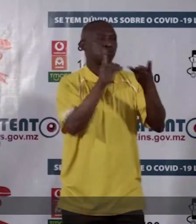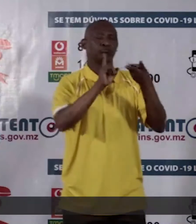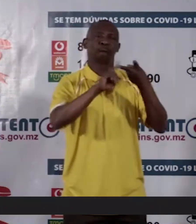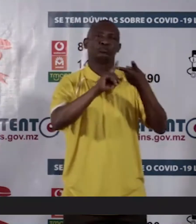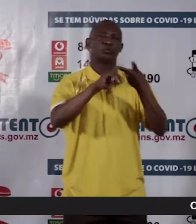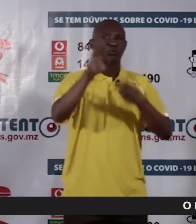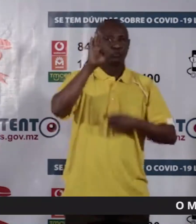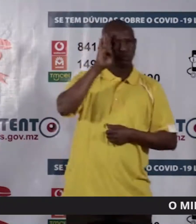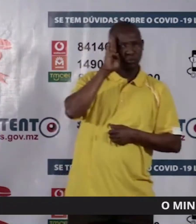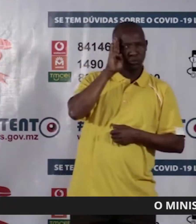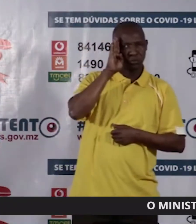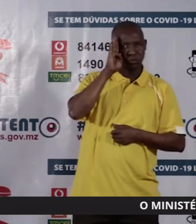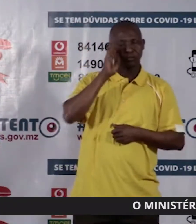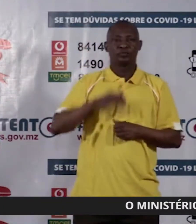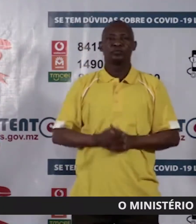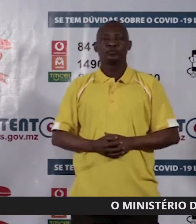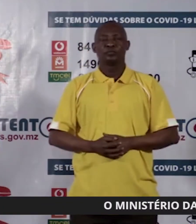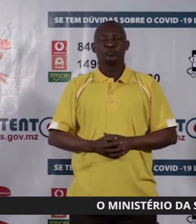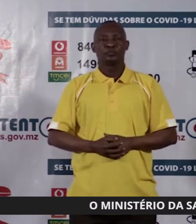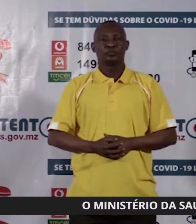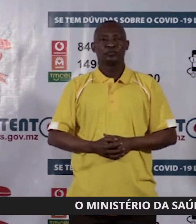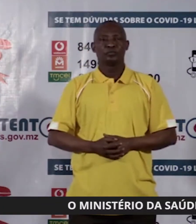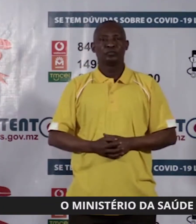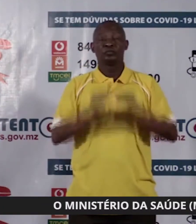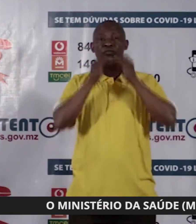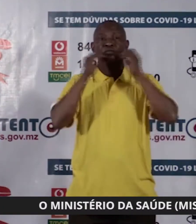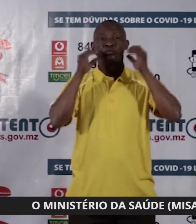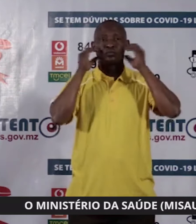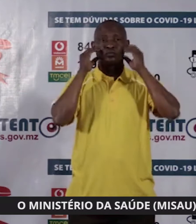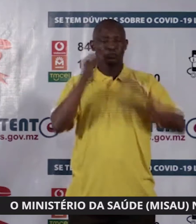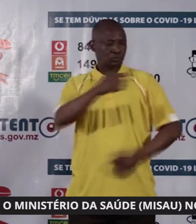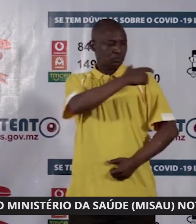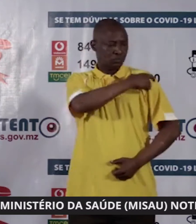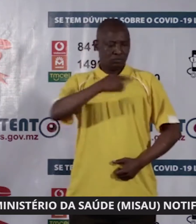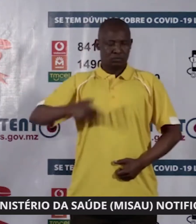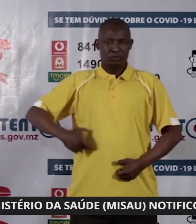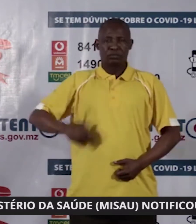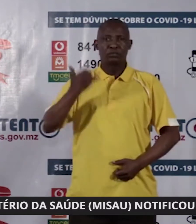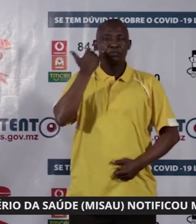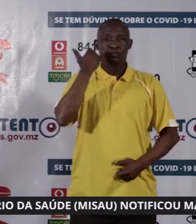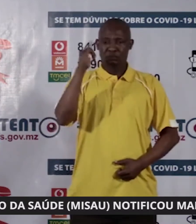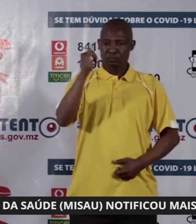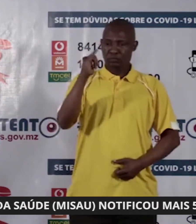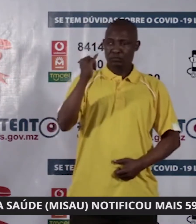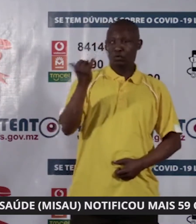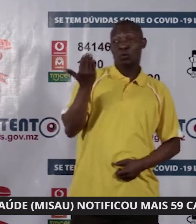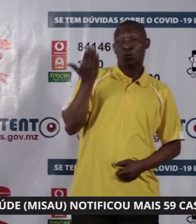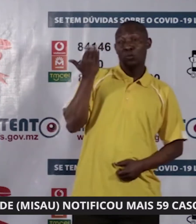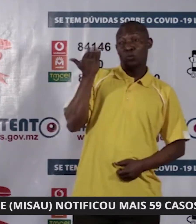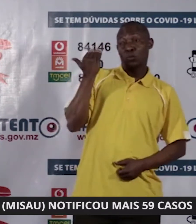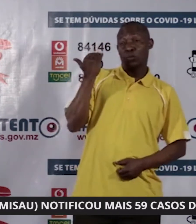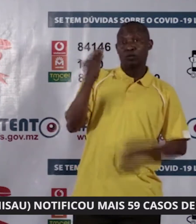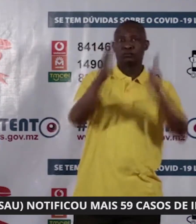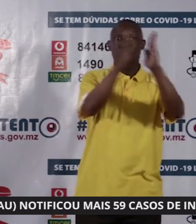Cumprimento da última comunicação de Sua Excelência o Presidente da República, Filipe Jacinto Nyusi, no qual decretou um novo estado